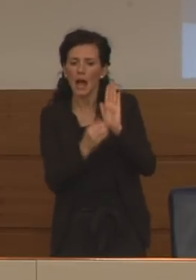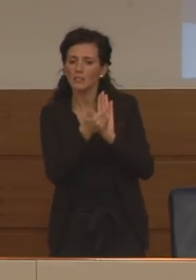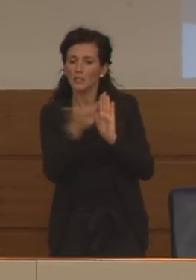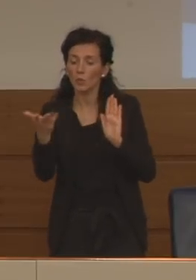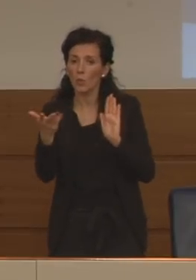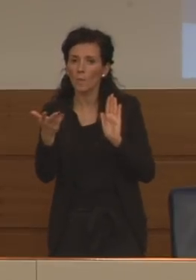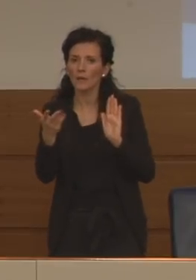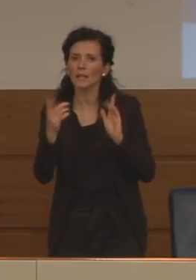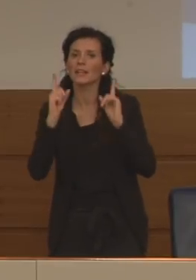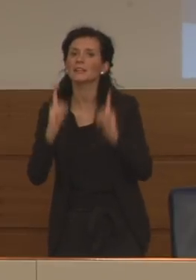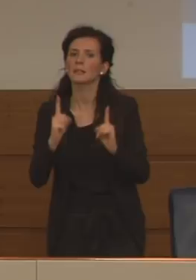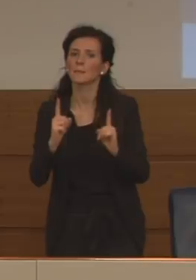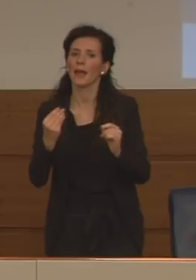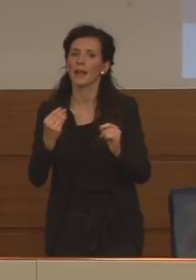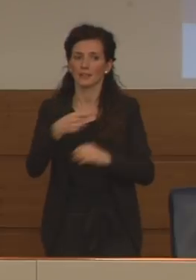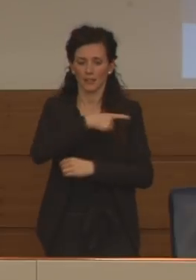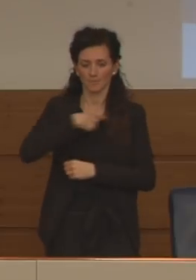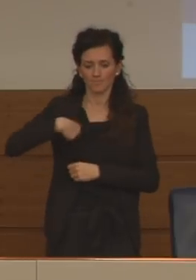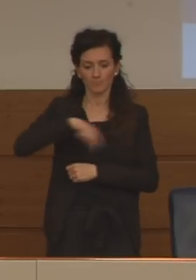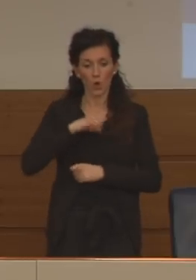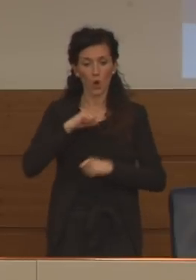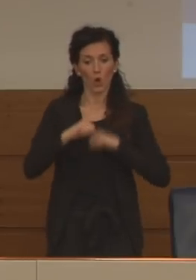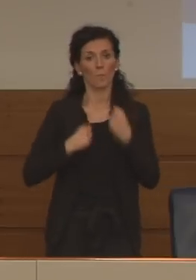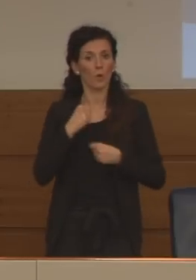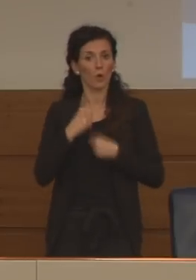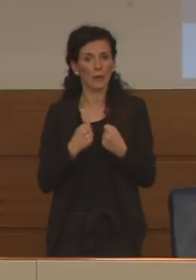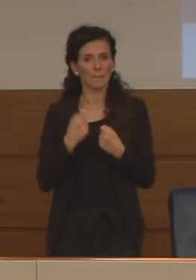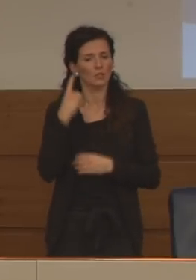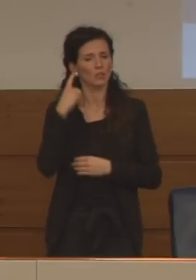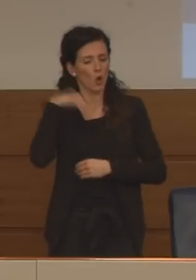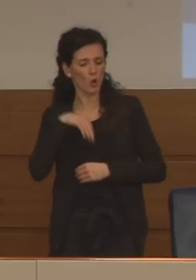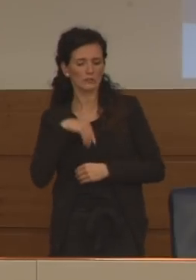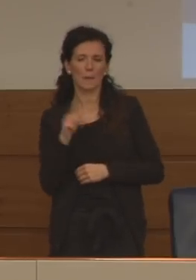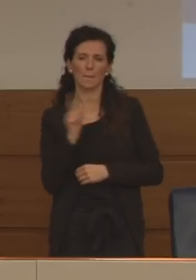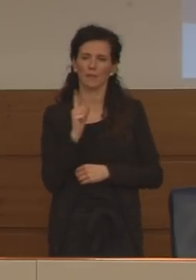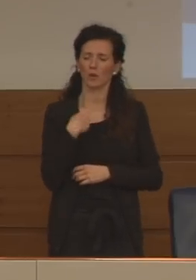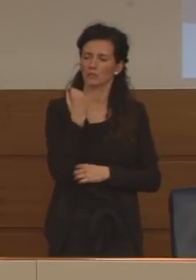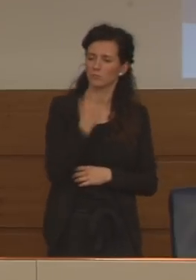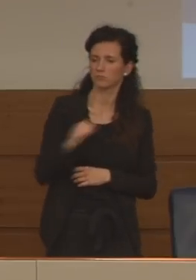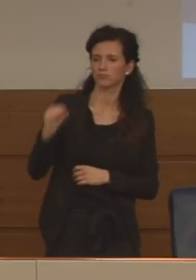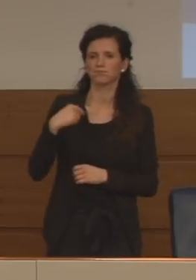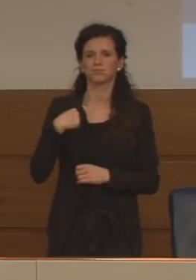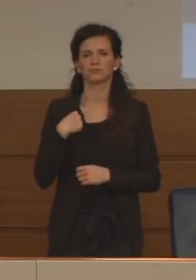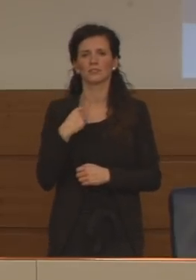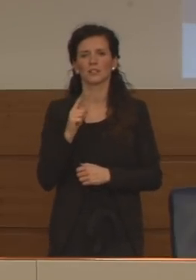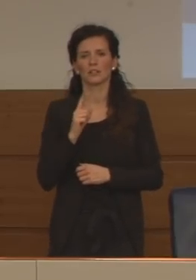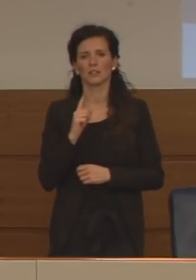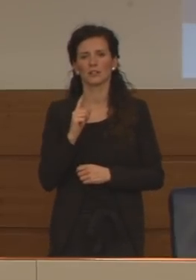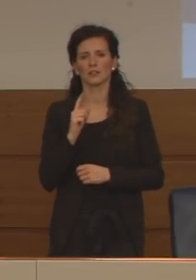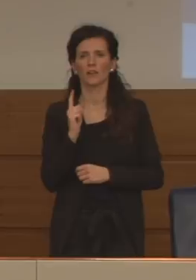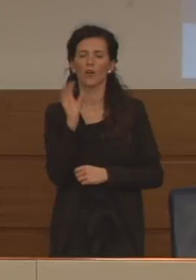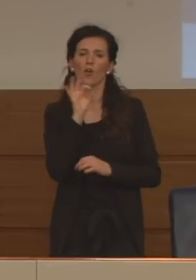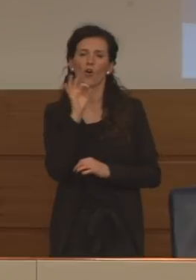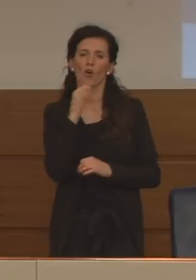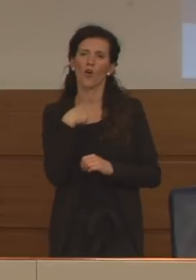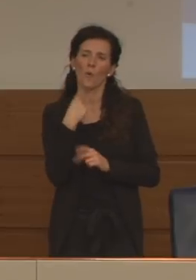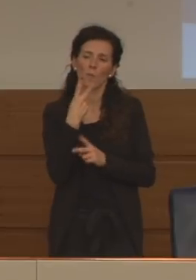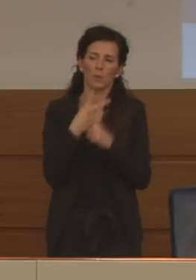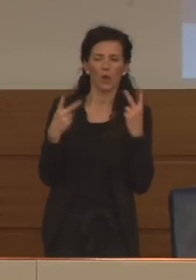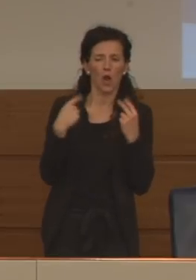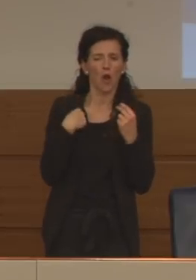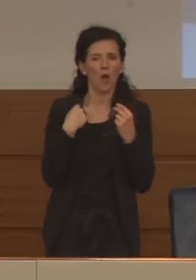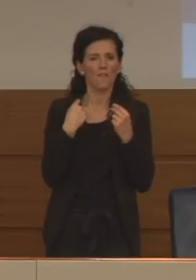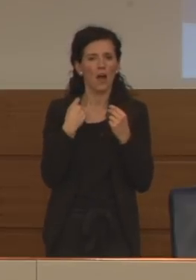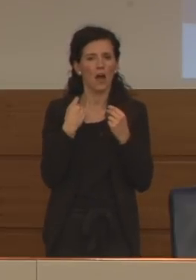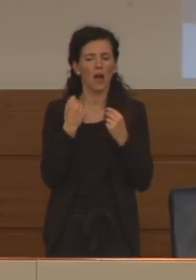consapevoli non sufficientemente chiari e decisi o le vie di fuga magari no